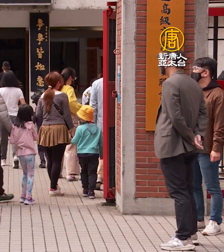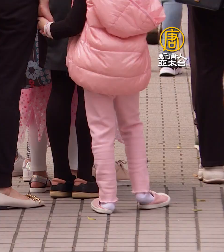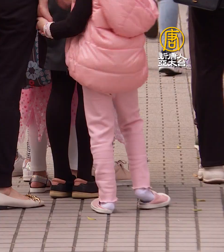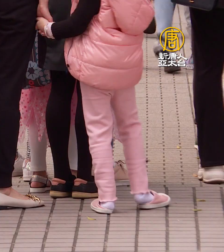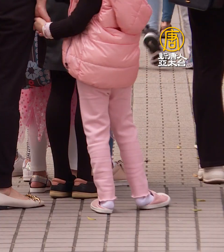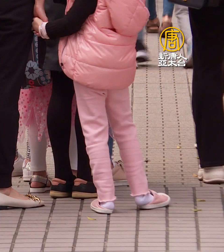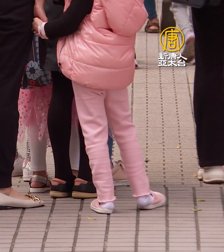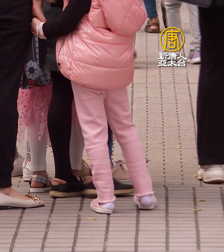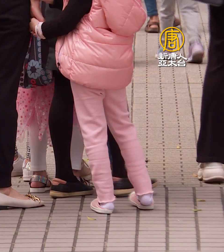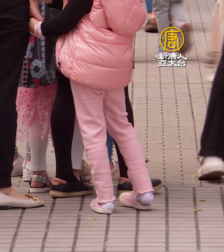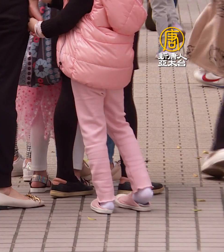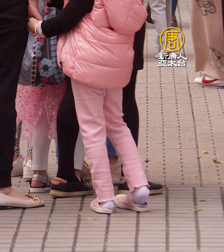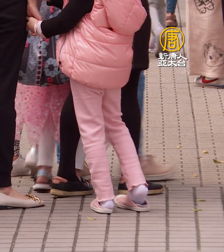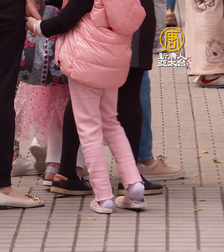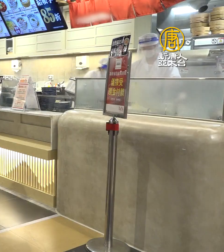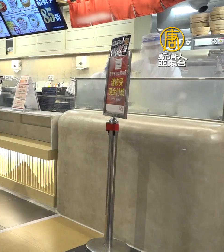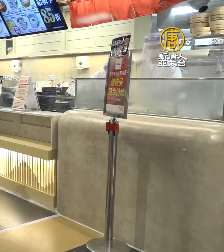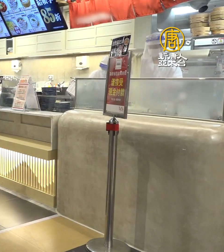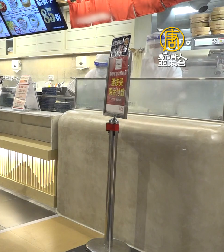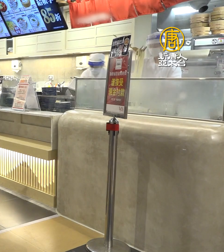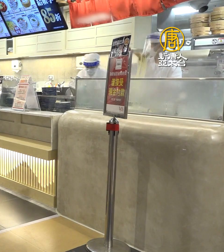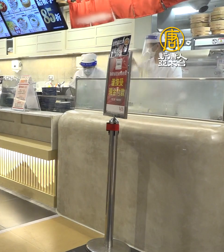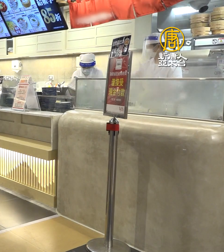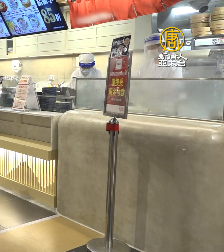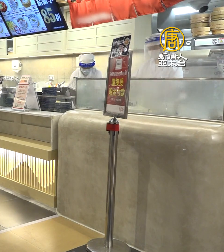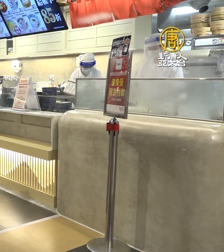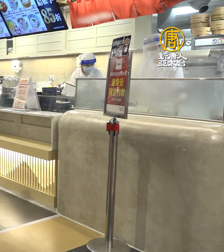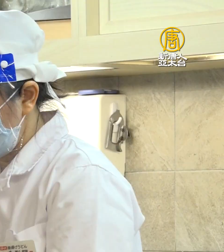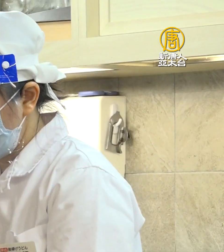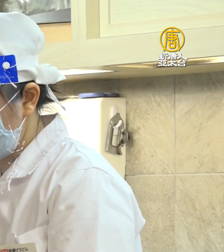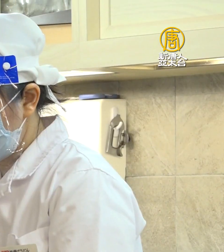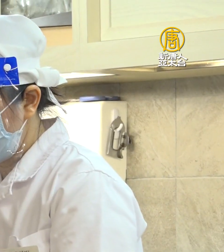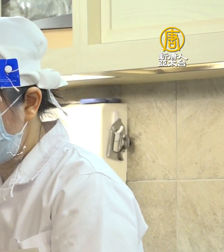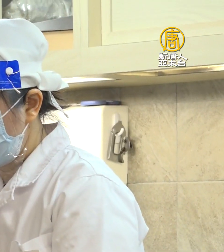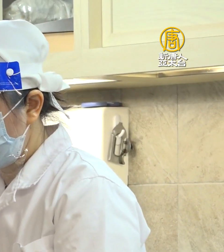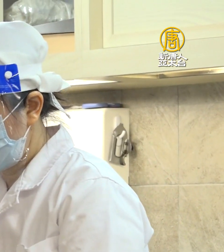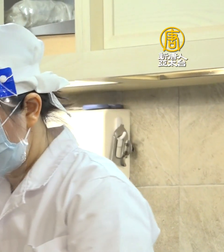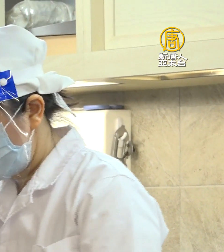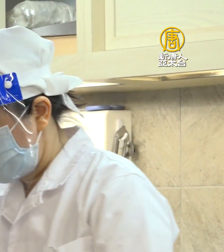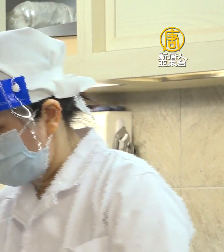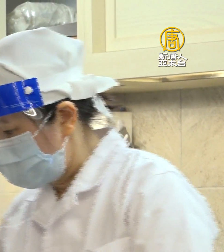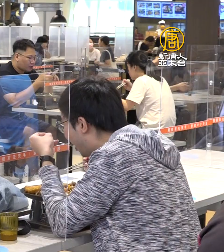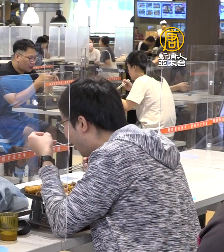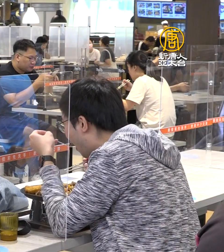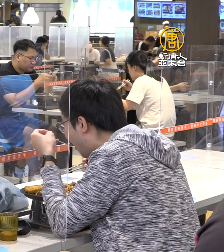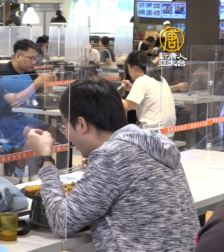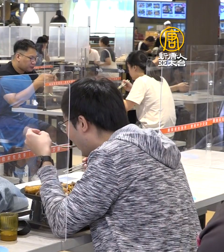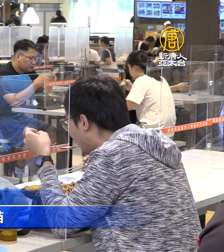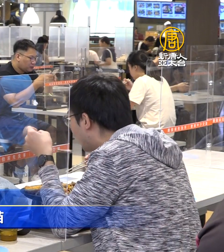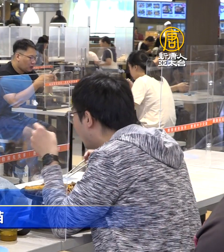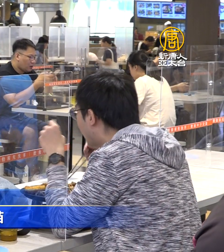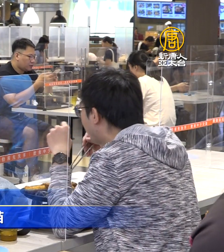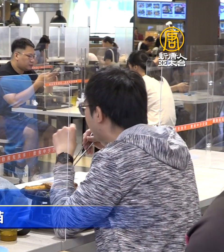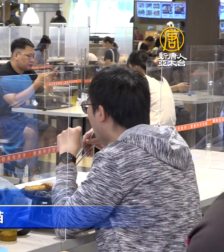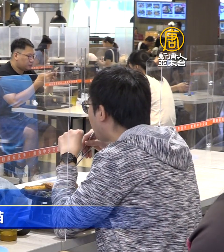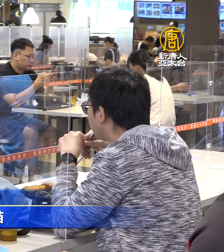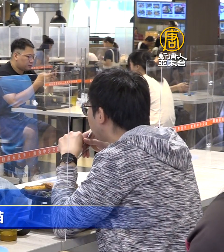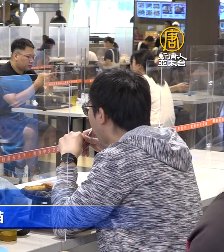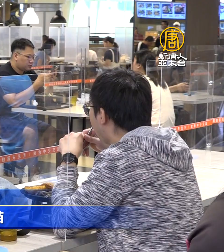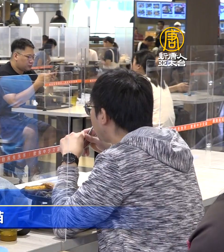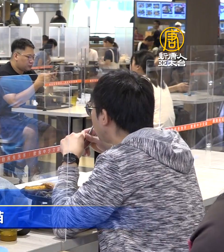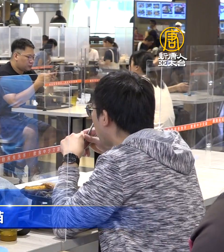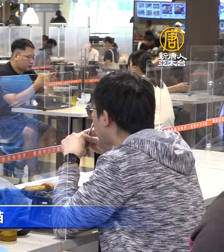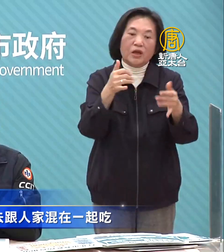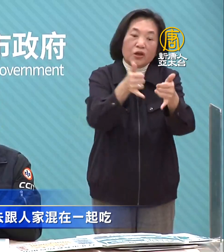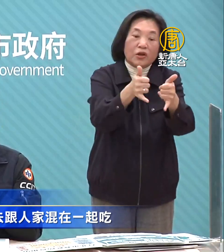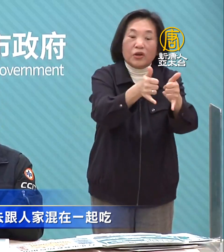情尚未扩散感染社区。不过，同时他也公布了2.5级餐饮防疫指引。 你不要吼，你又